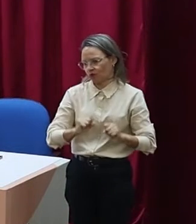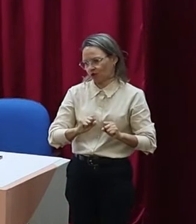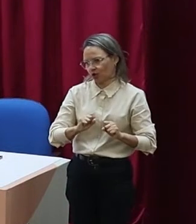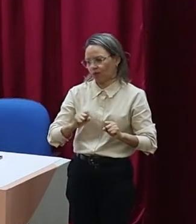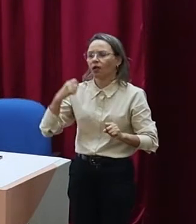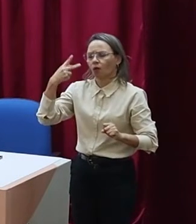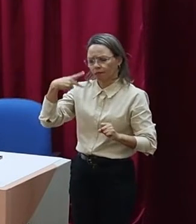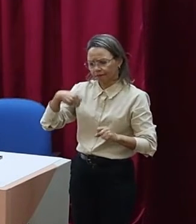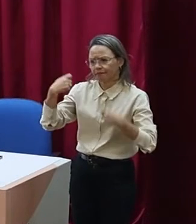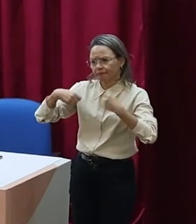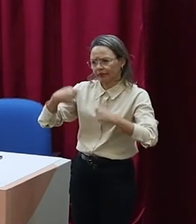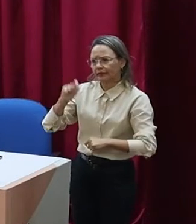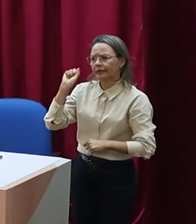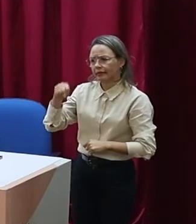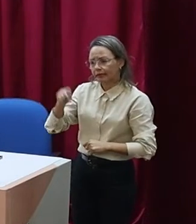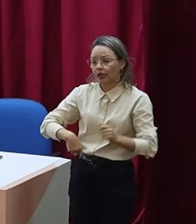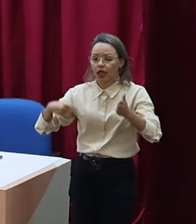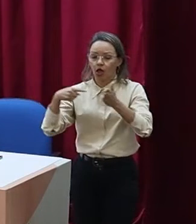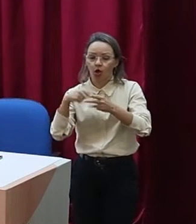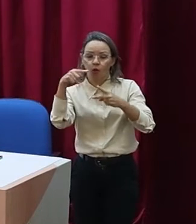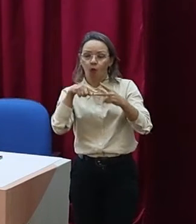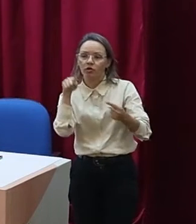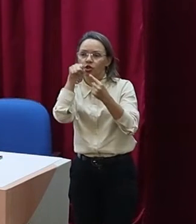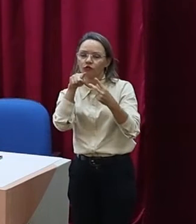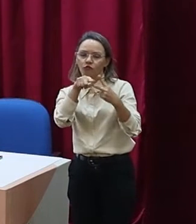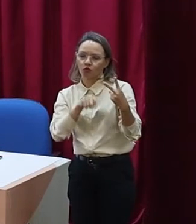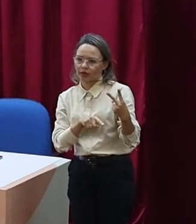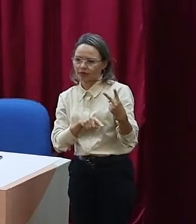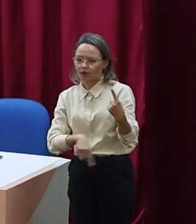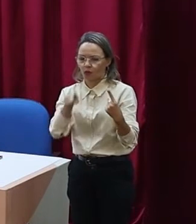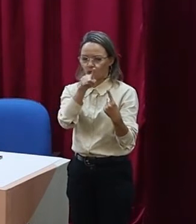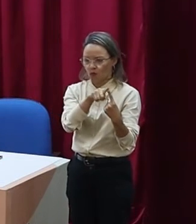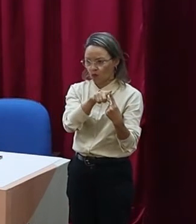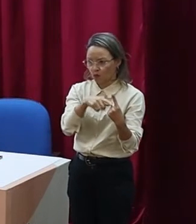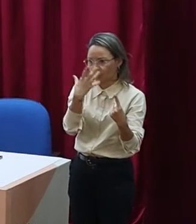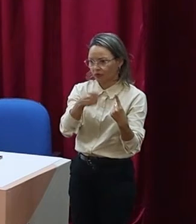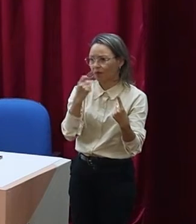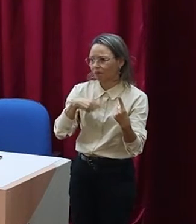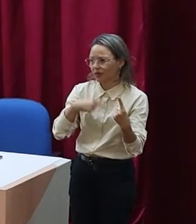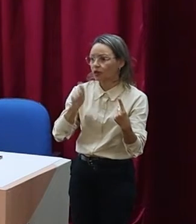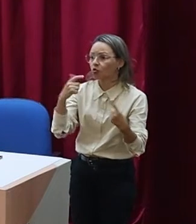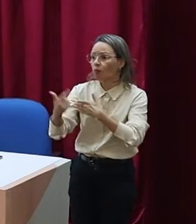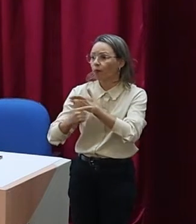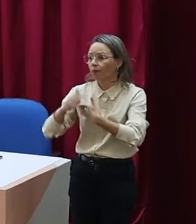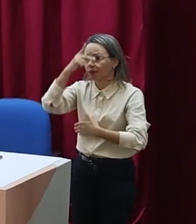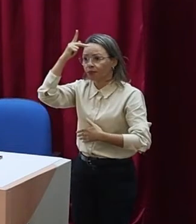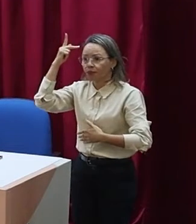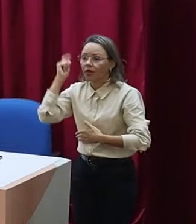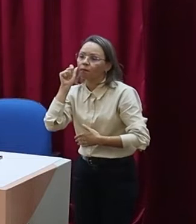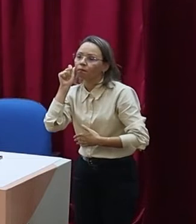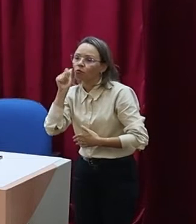precisa necessariamente atingir dois aspectos. Um aspecto que diz respeito ao papel da mulher na